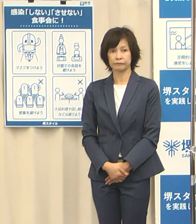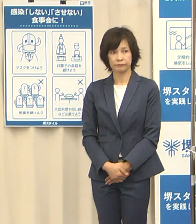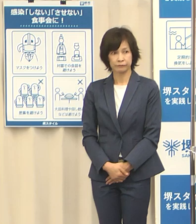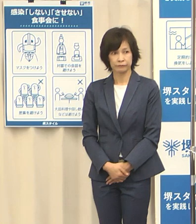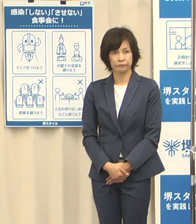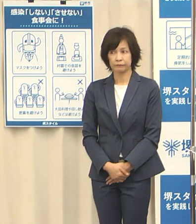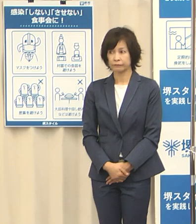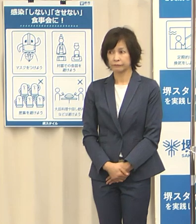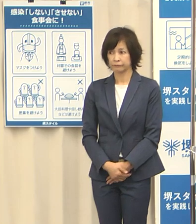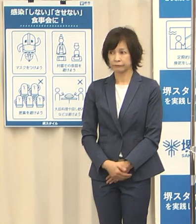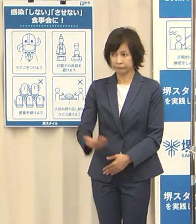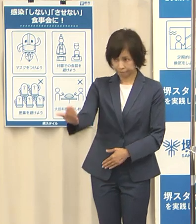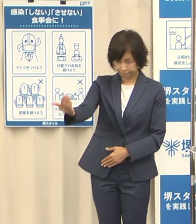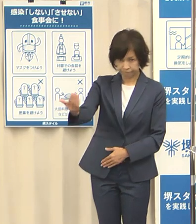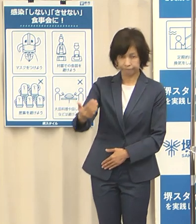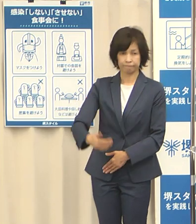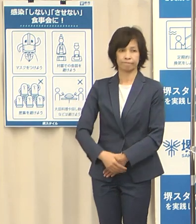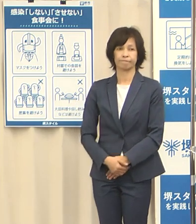他にご質問よろしいですか。